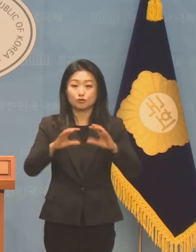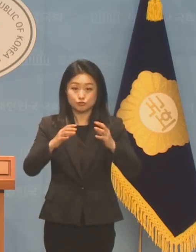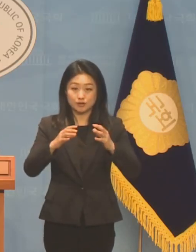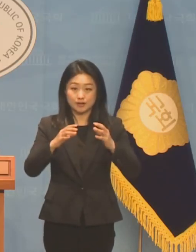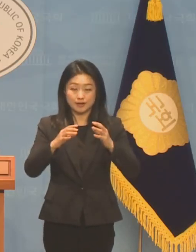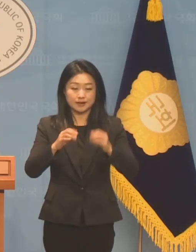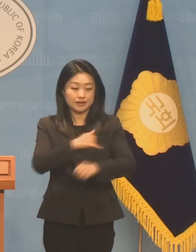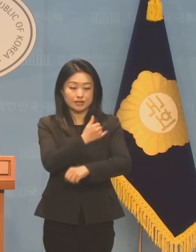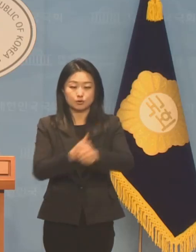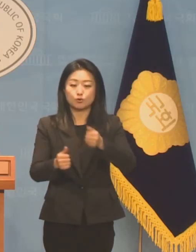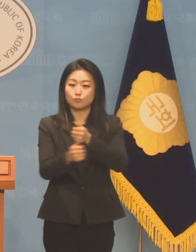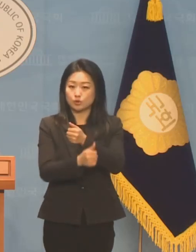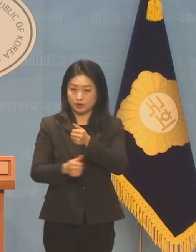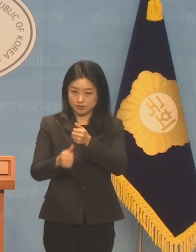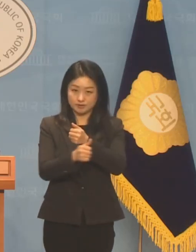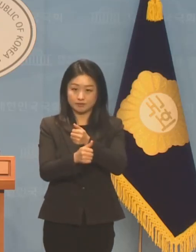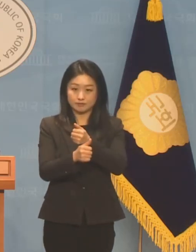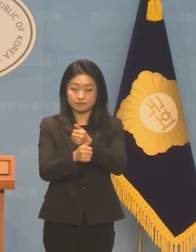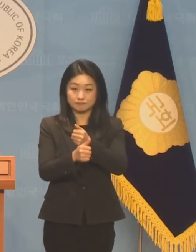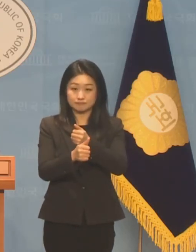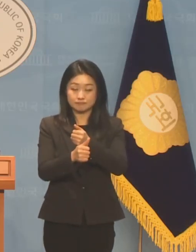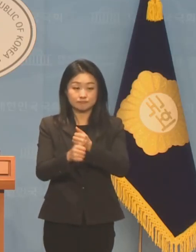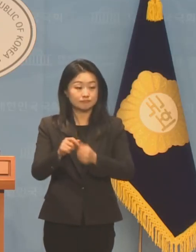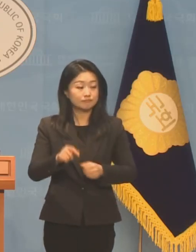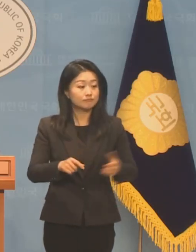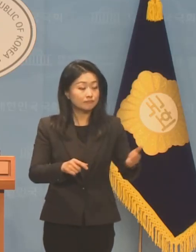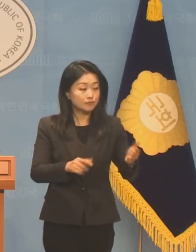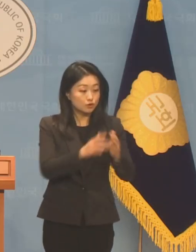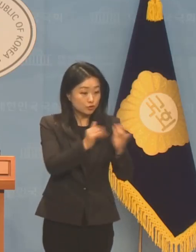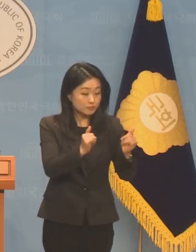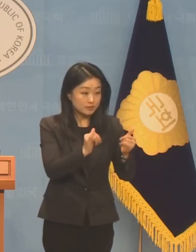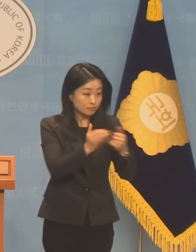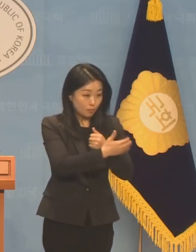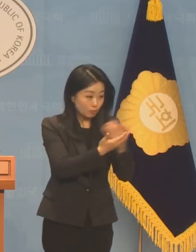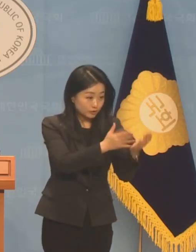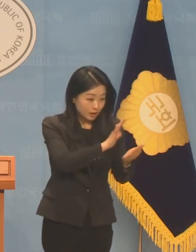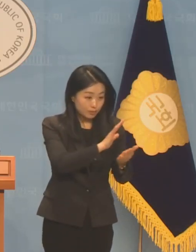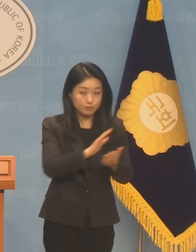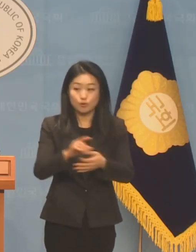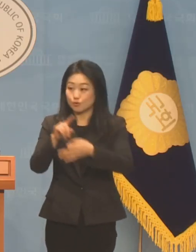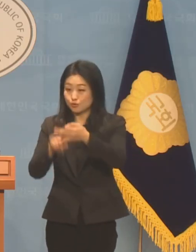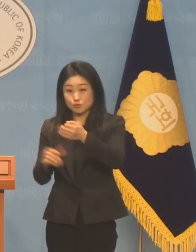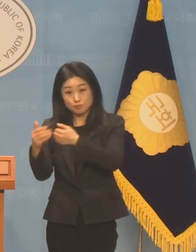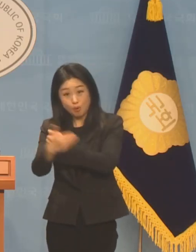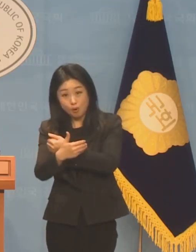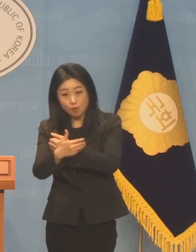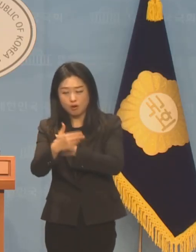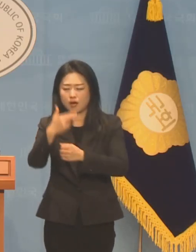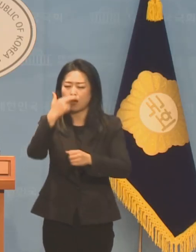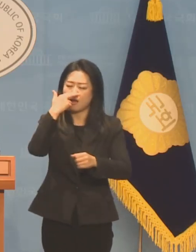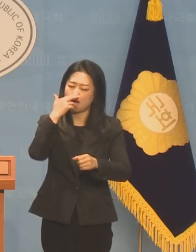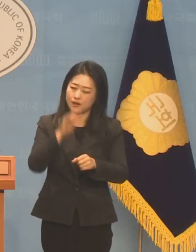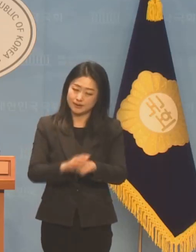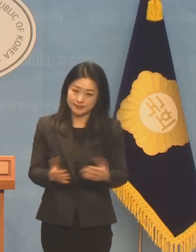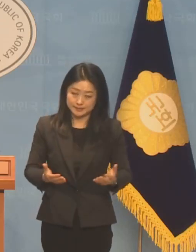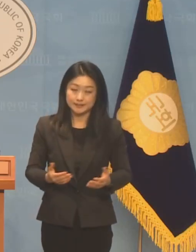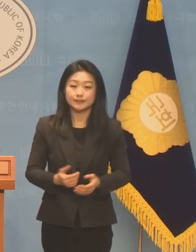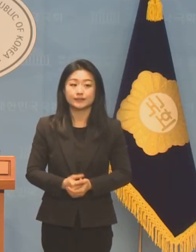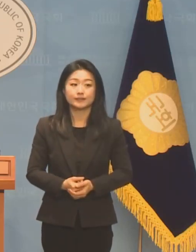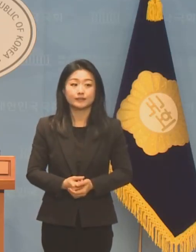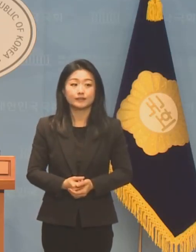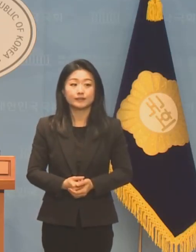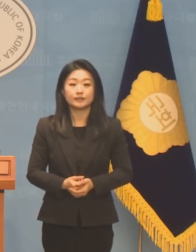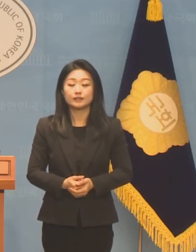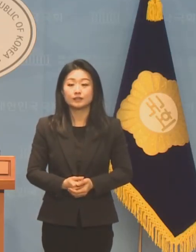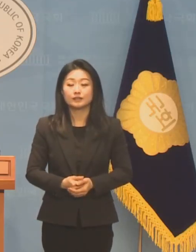국민들의 인권이 아니라 내란 범죄를 옹호한다니요. 참 기가 막힙니다. 누구를